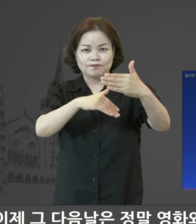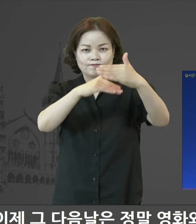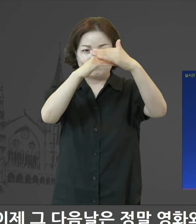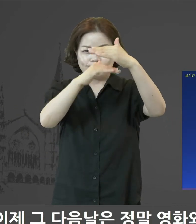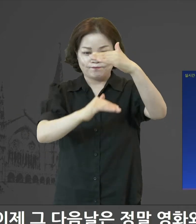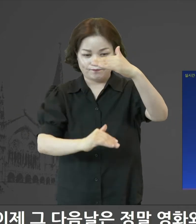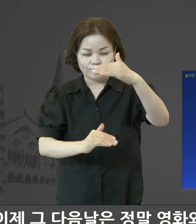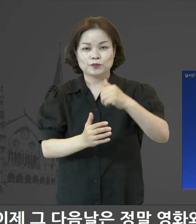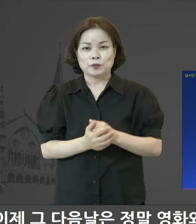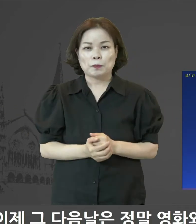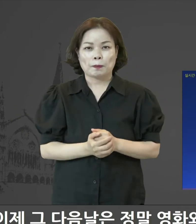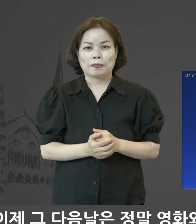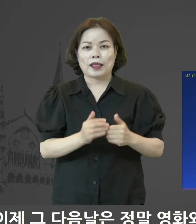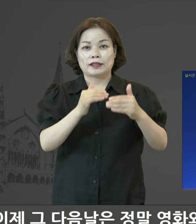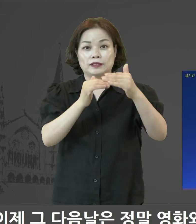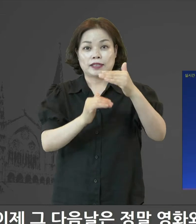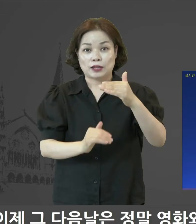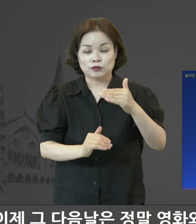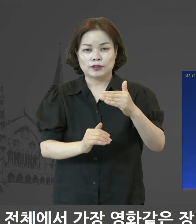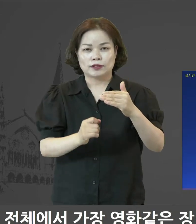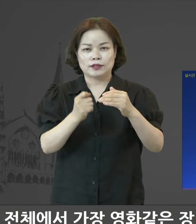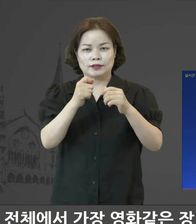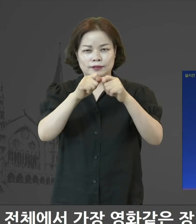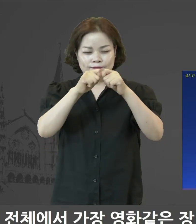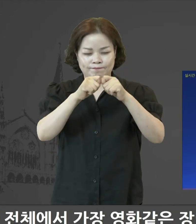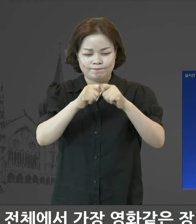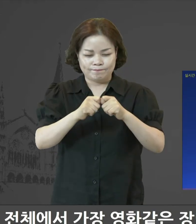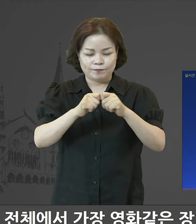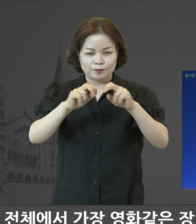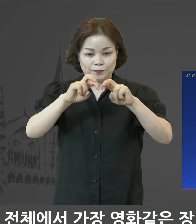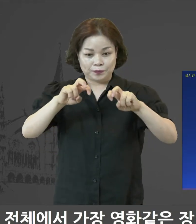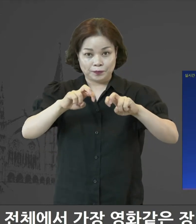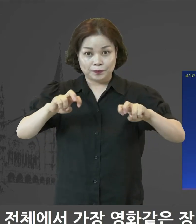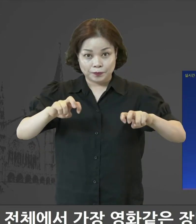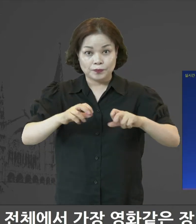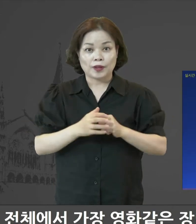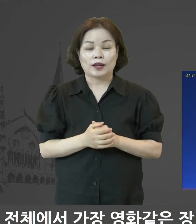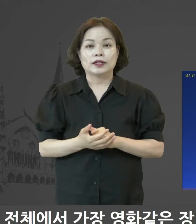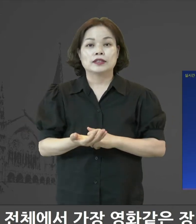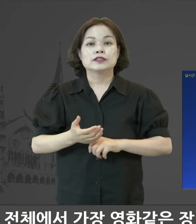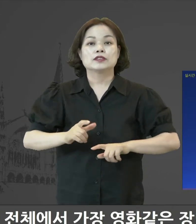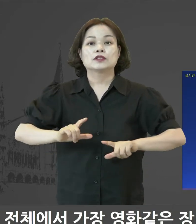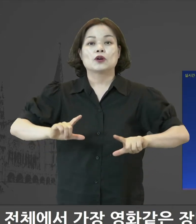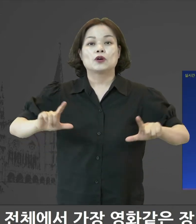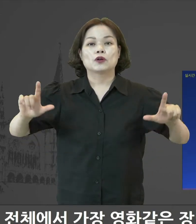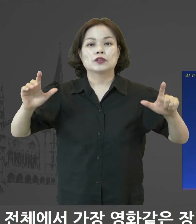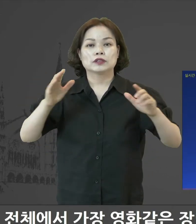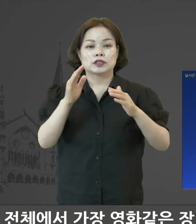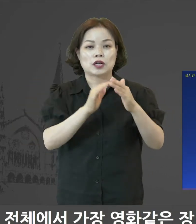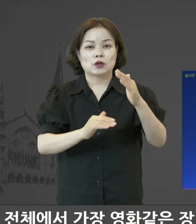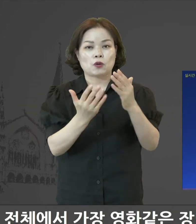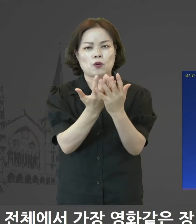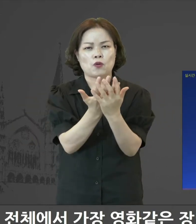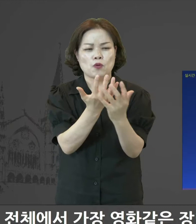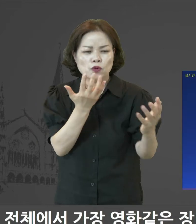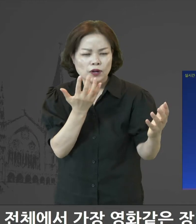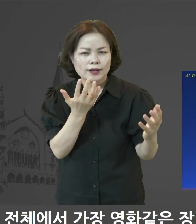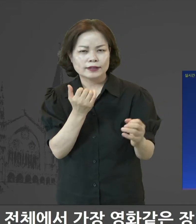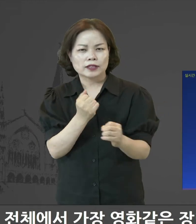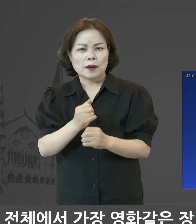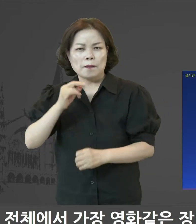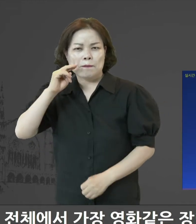것이죠. 그 내용들을 이제 하나씩 살펴보려고 합니다. 자, 전날 그러니까 공회에서